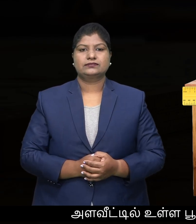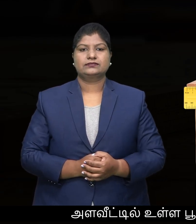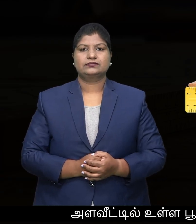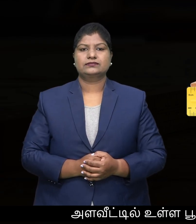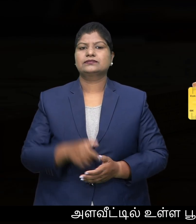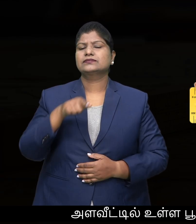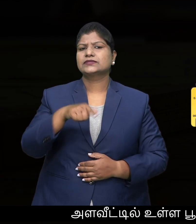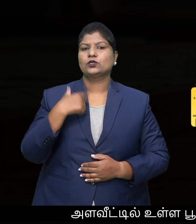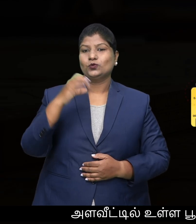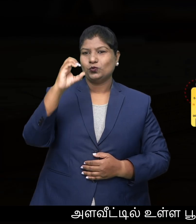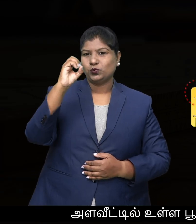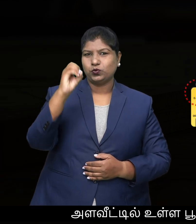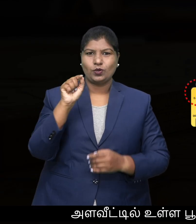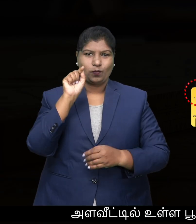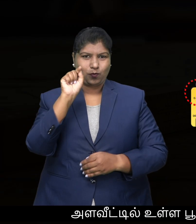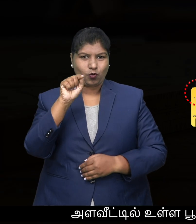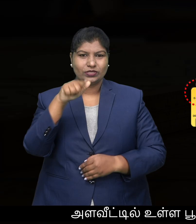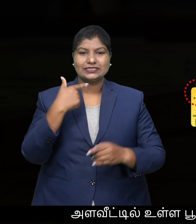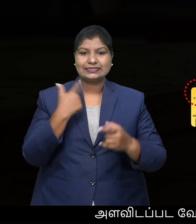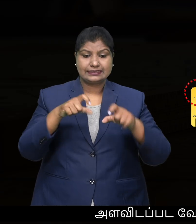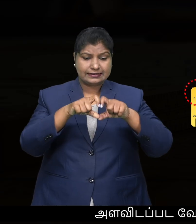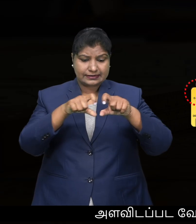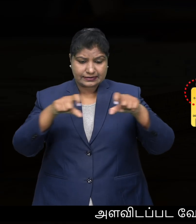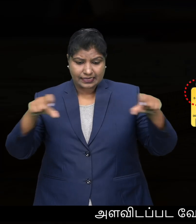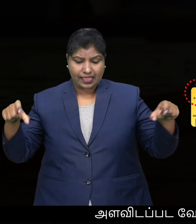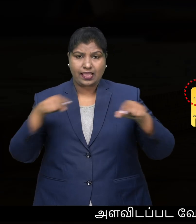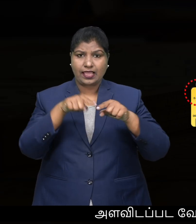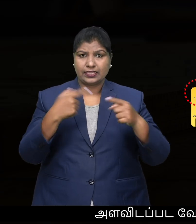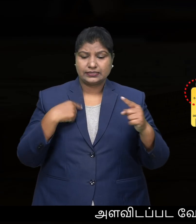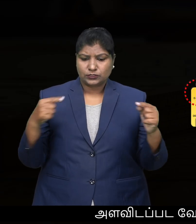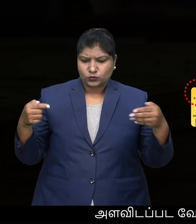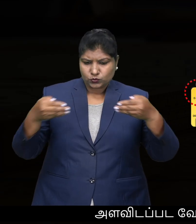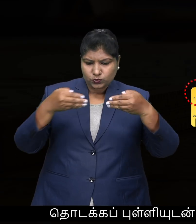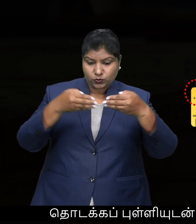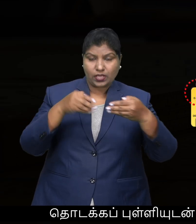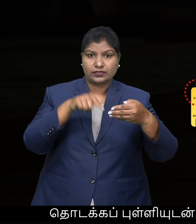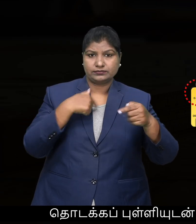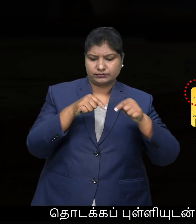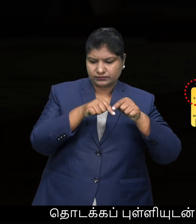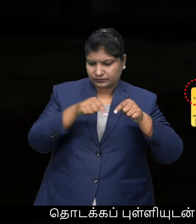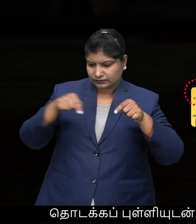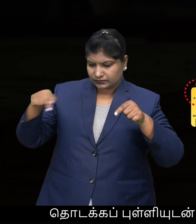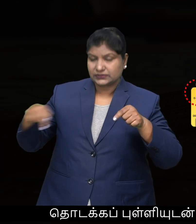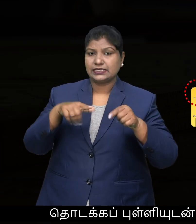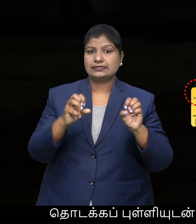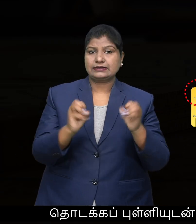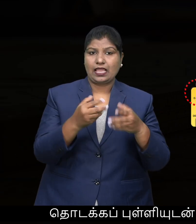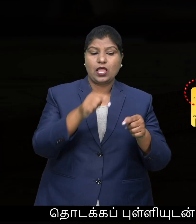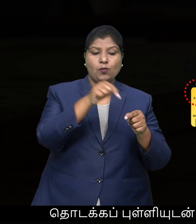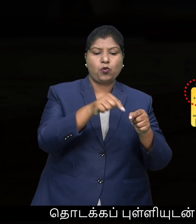அளவீட்டில் உள்ள பூஜ்ய புள்ளியானது அளவிடப்பட வேண்டிய நீளத்தின் தொடக்க புள்ளியுடன் ஒத்துப்போக வேண்டும்.